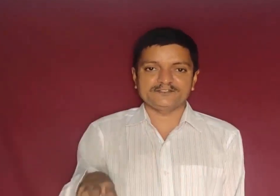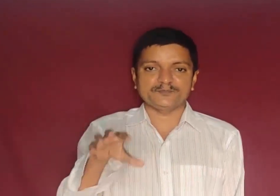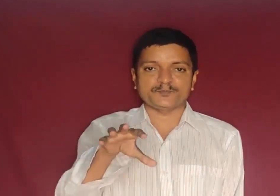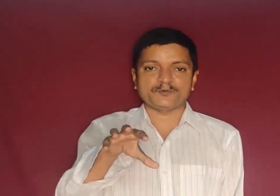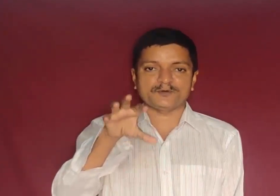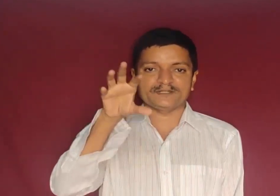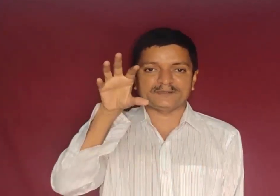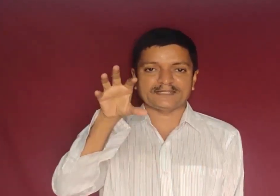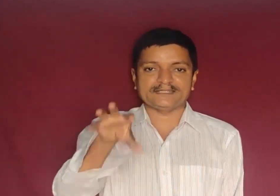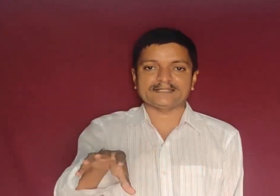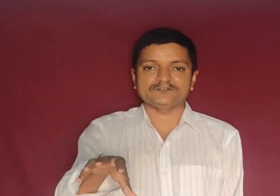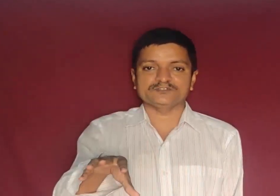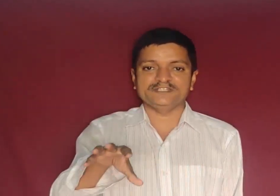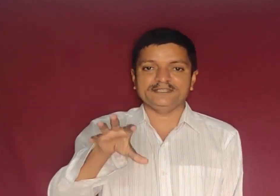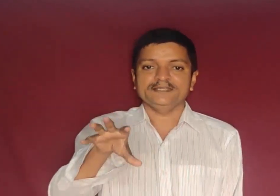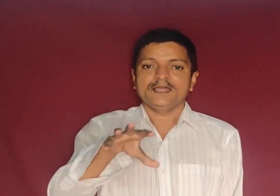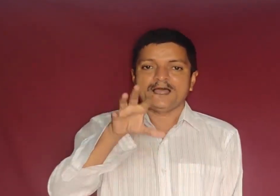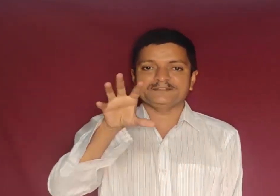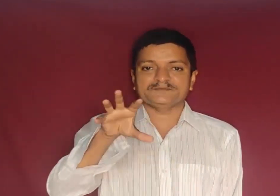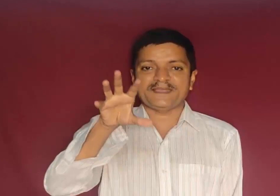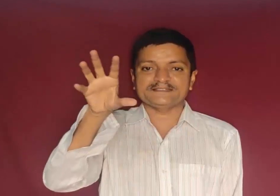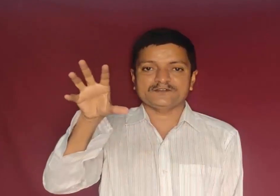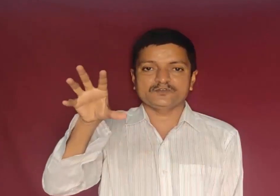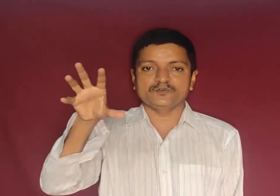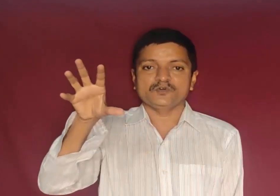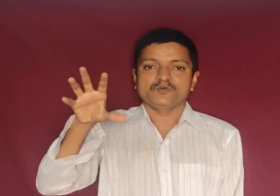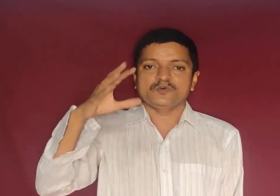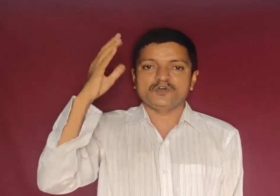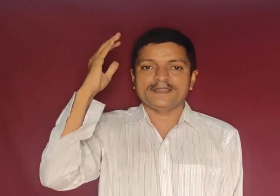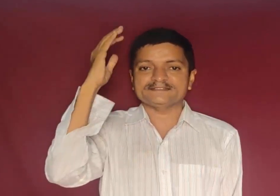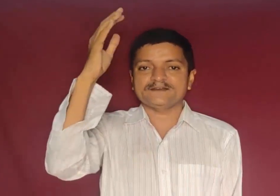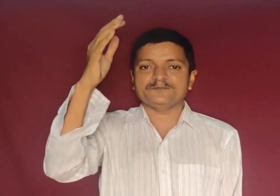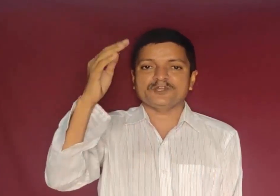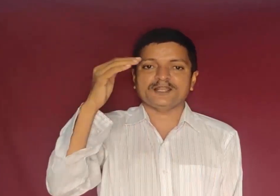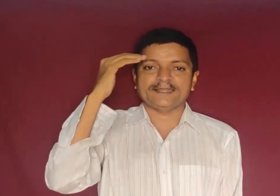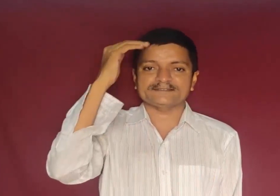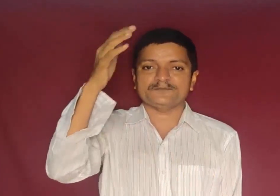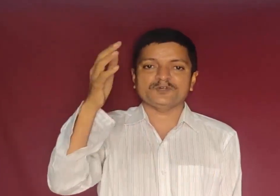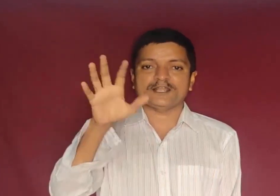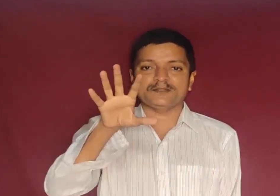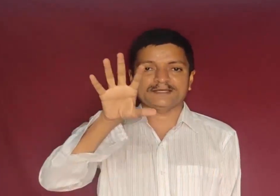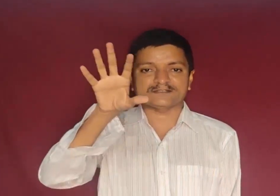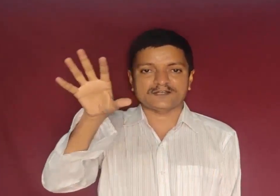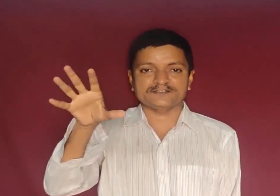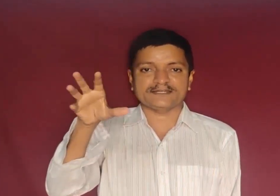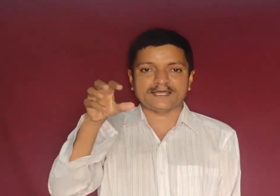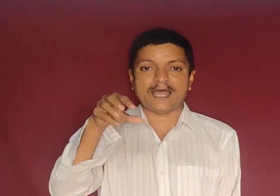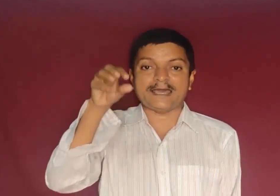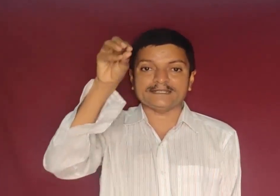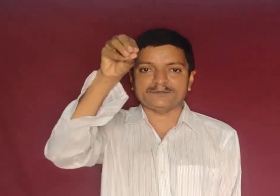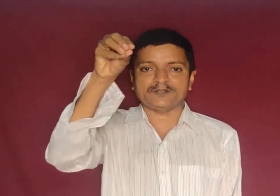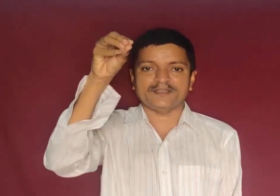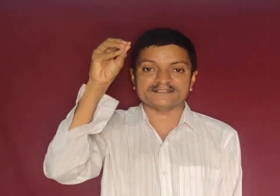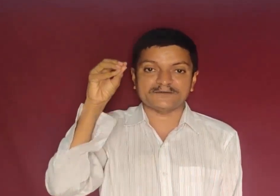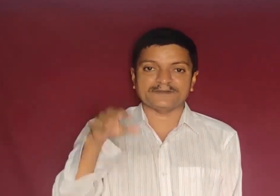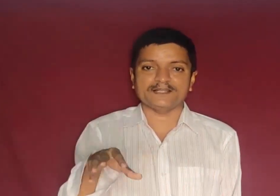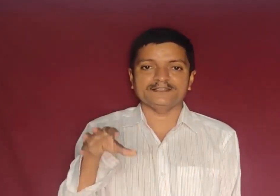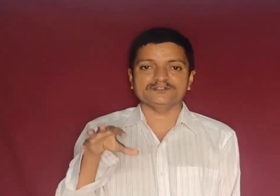ఈ ప్రోమోని బట్టి మనకి అదే అర్థమవుతుంది. అభిజిత్ ఫ్యాన్స్ ఎవరు ఓహో హెడ్స్ ఆఫ్ మోనాల్ అని మాత్రం అనొద్దు. ఇక్కడ హారికని మనం హెడ్స్ ఆఫ్ అనాలి,